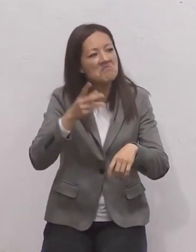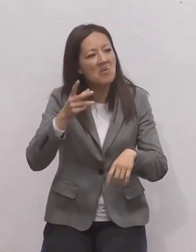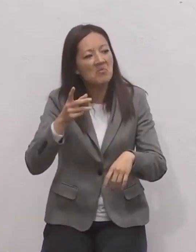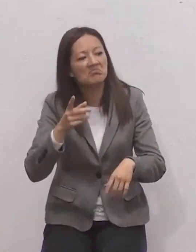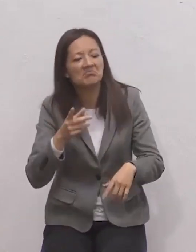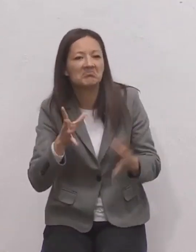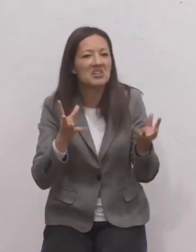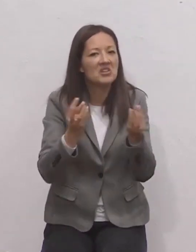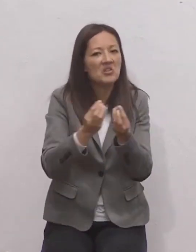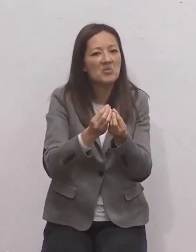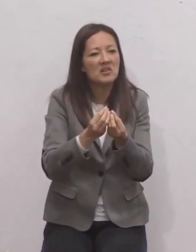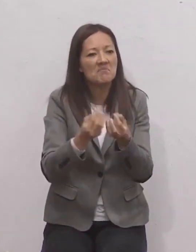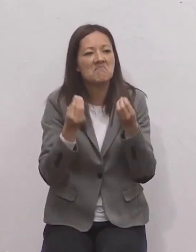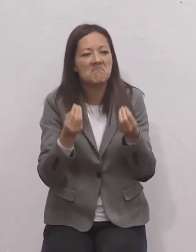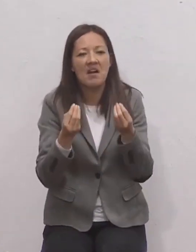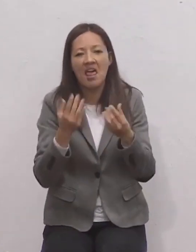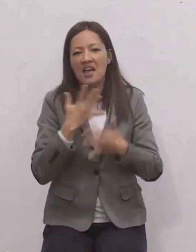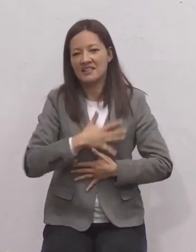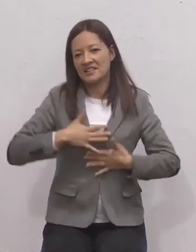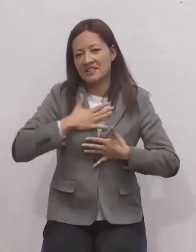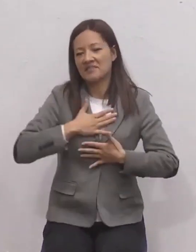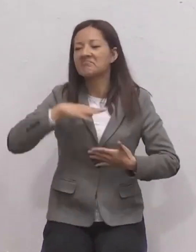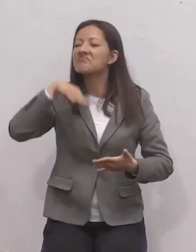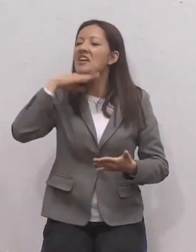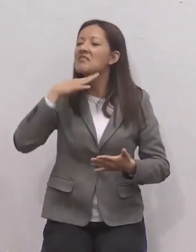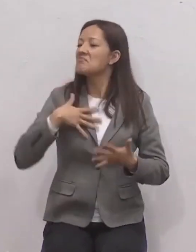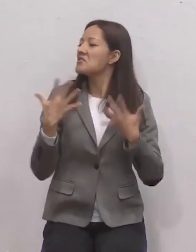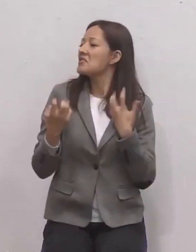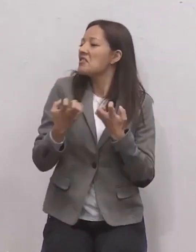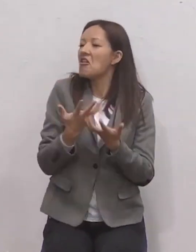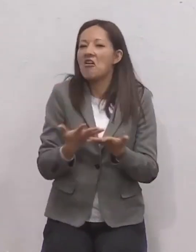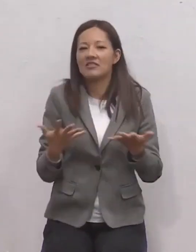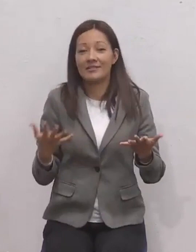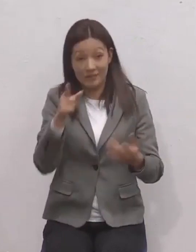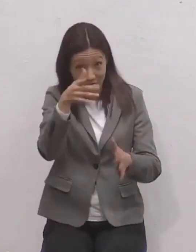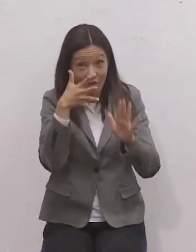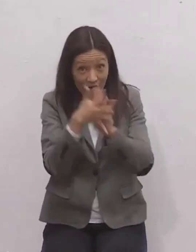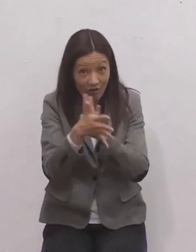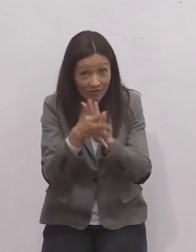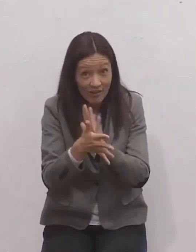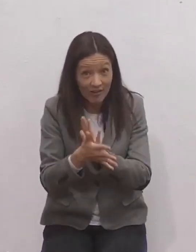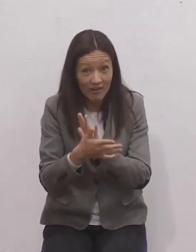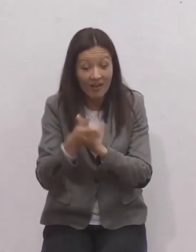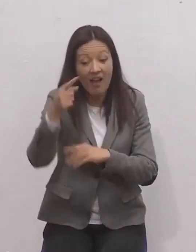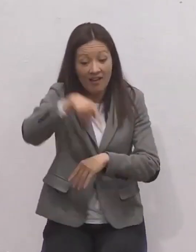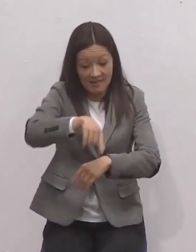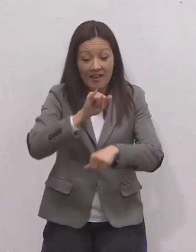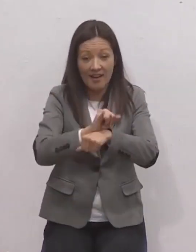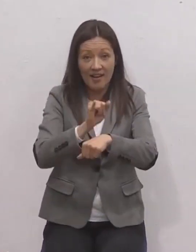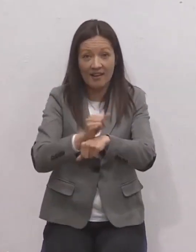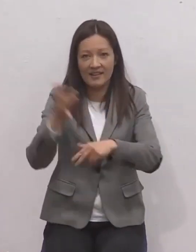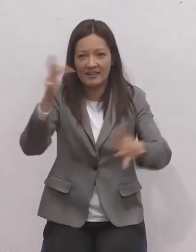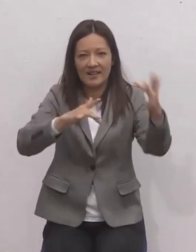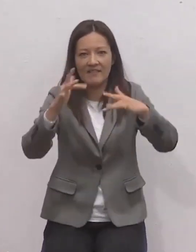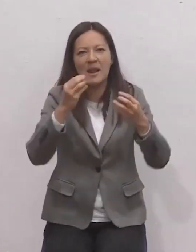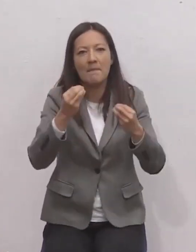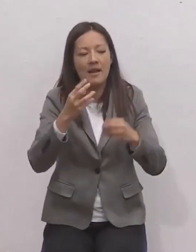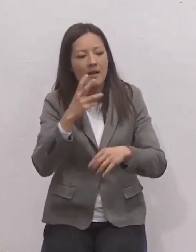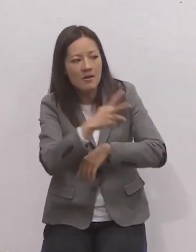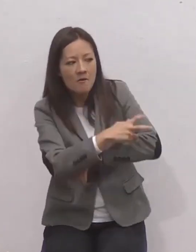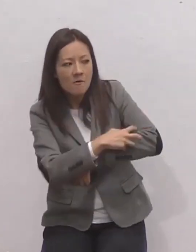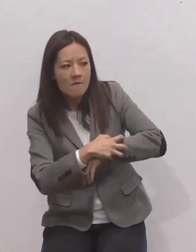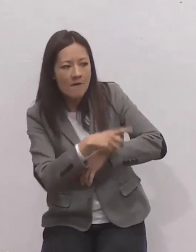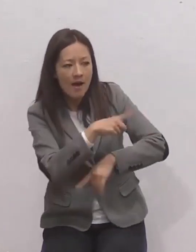ocasión para satisfacer sus deseos. Yo le he contado, aquí en la iglesia hay gente que se ha congregado para estafar a los hermanos,